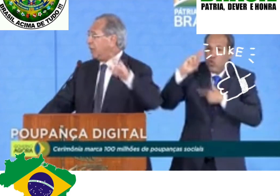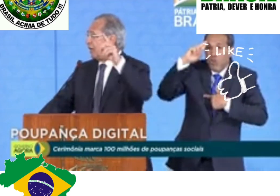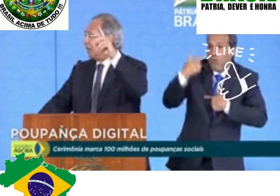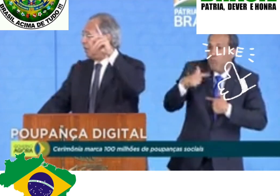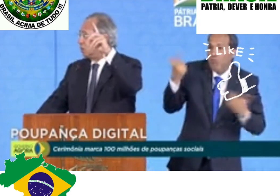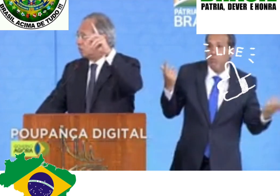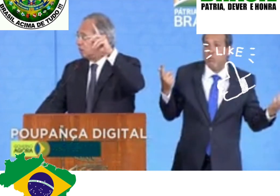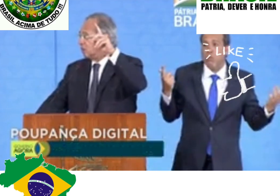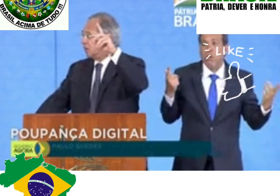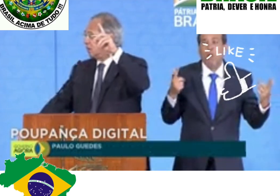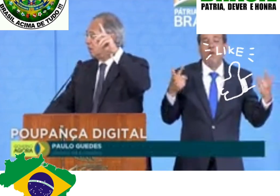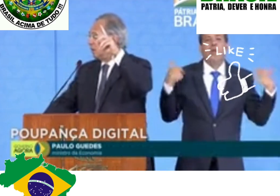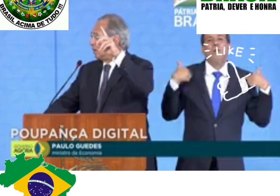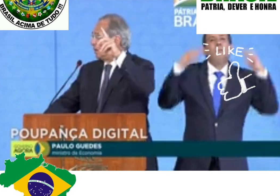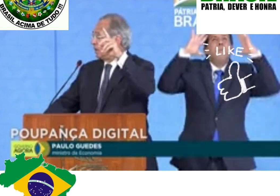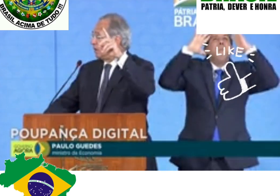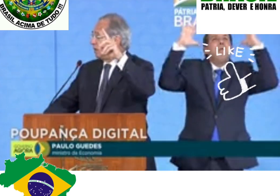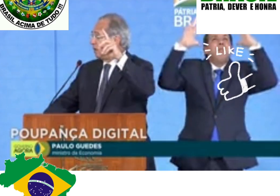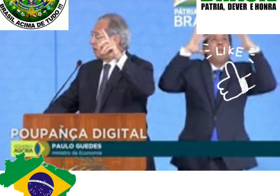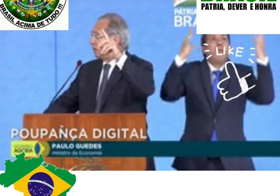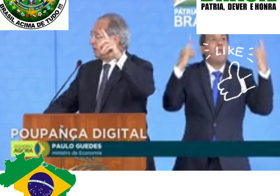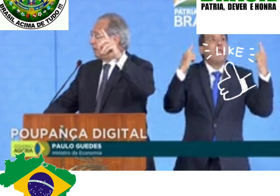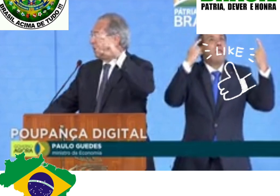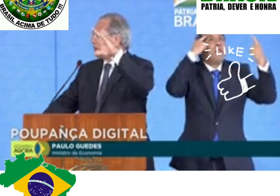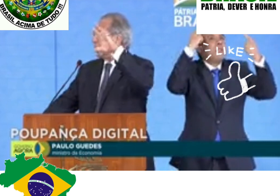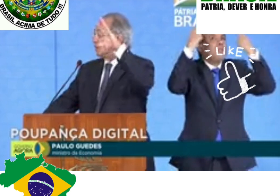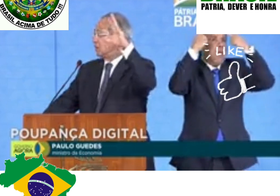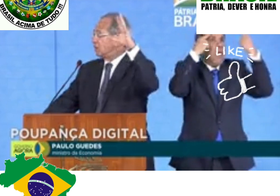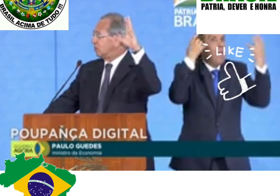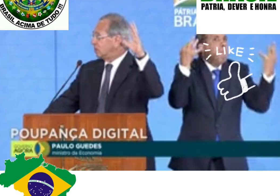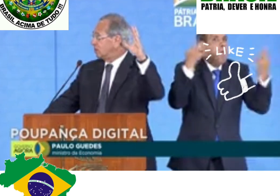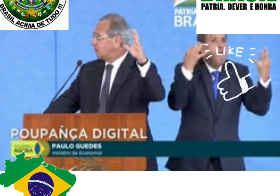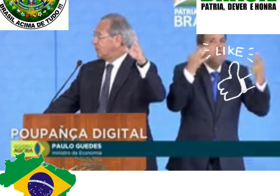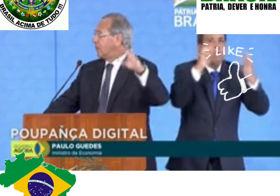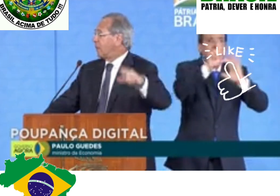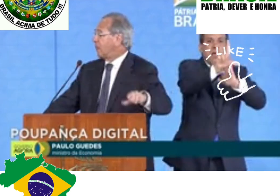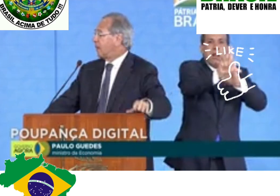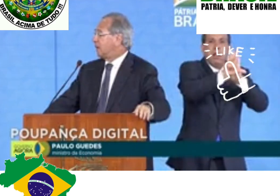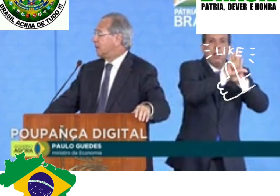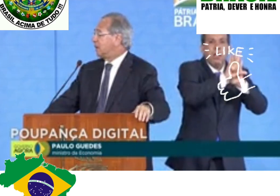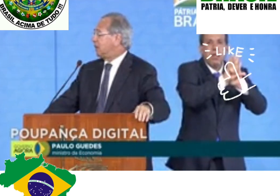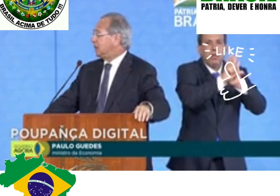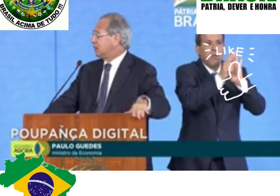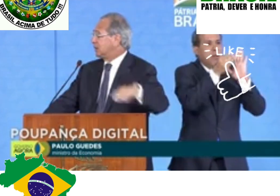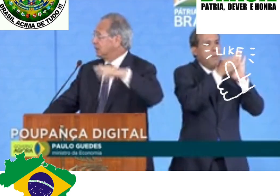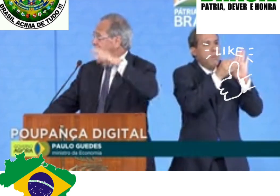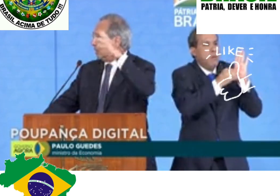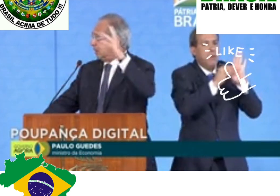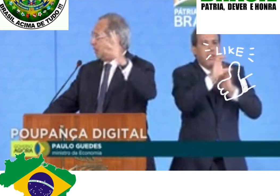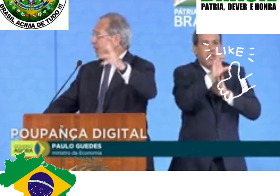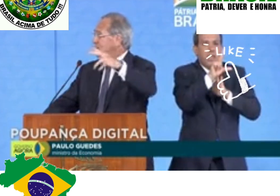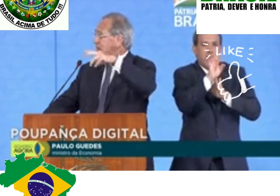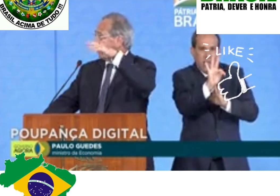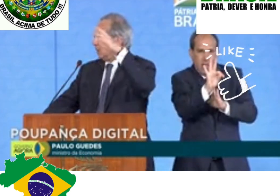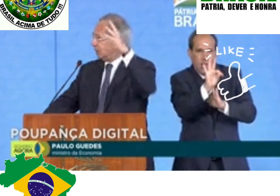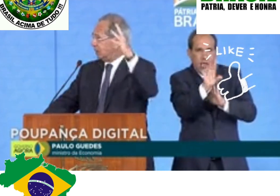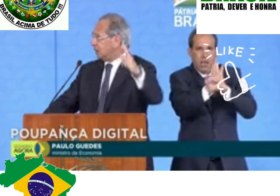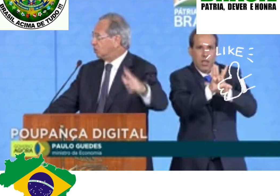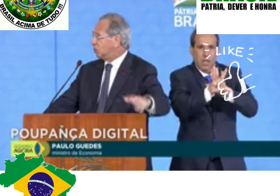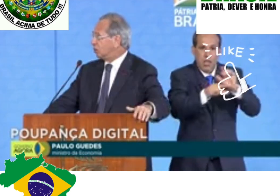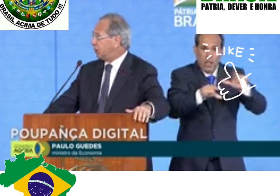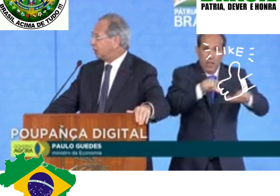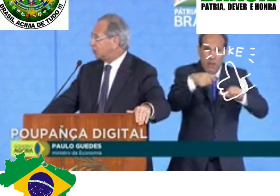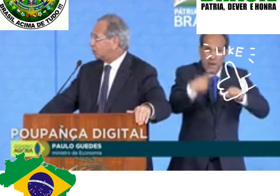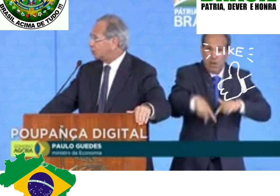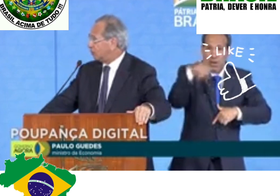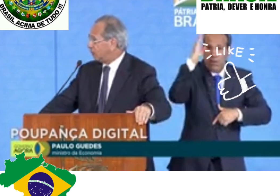Entre o paraíso da legislação trabalhista, CLT brasileira, que tem